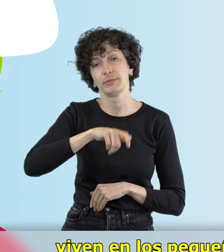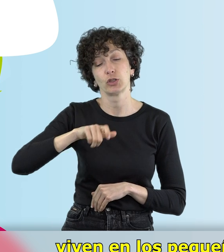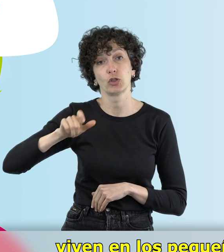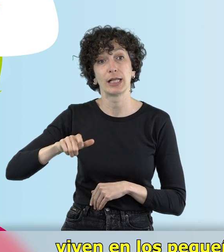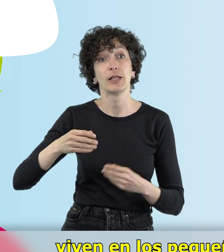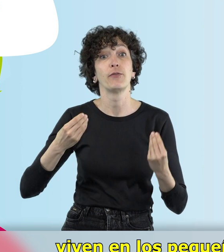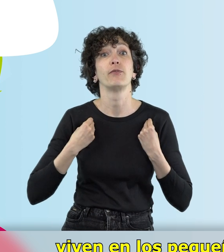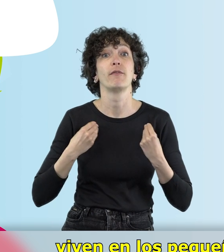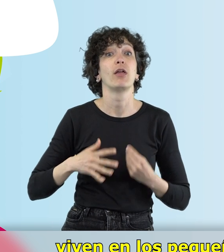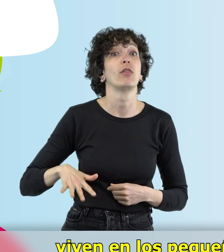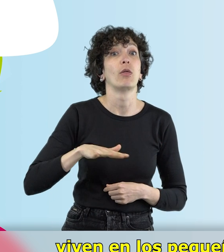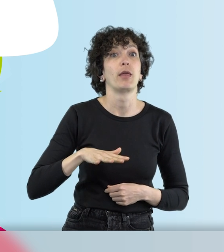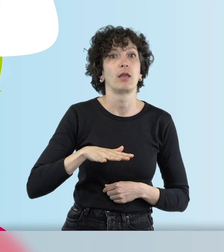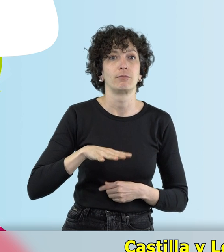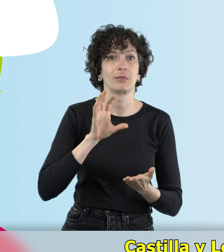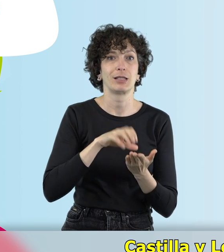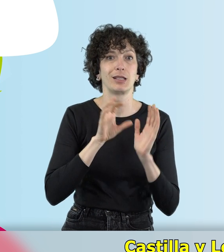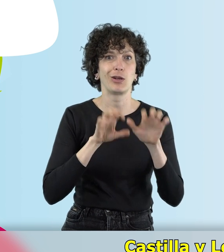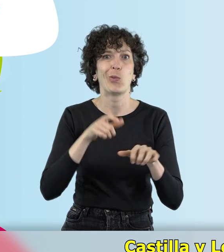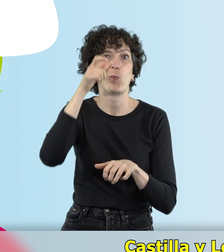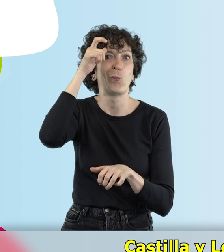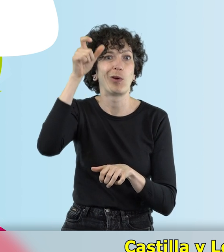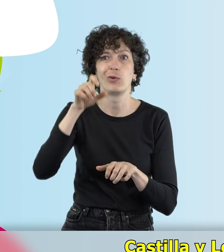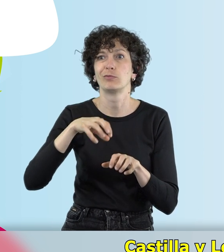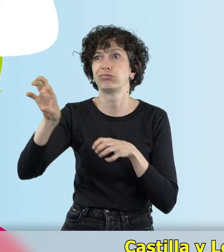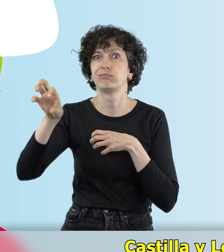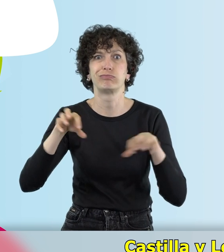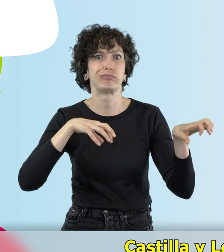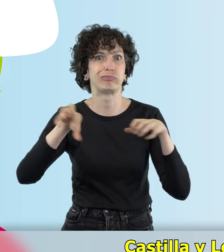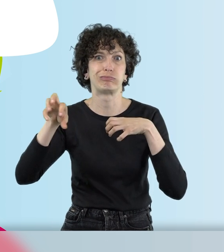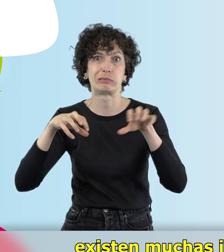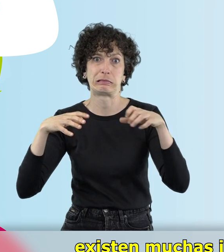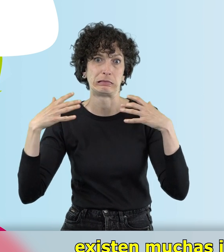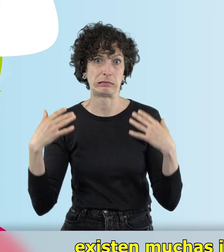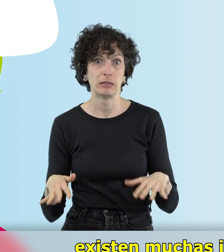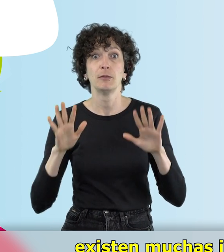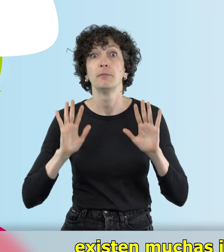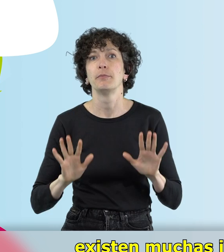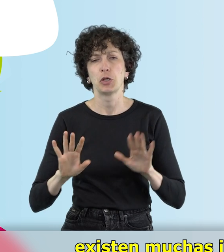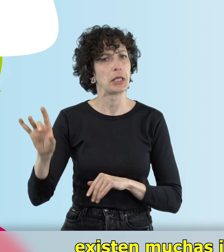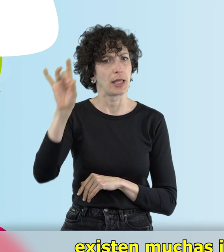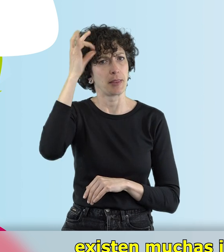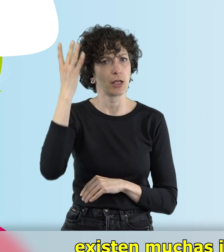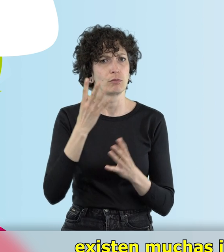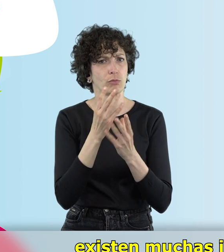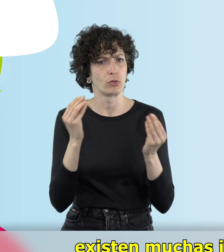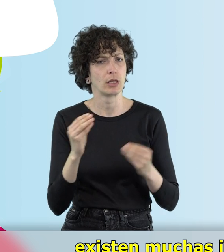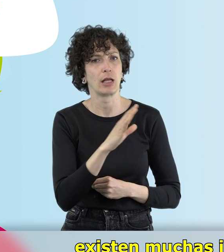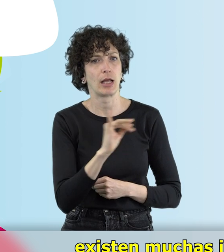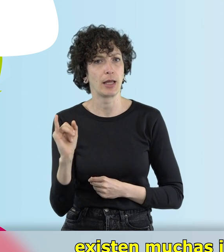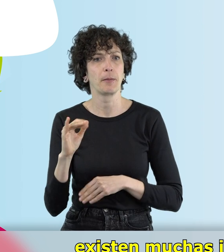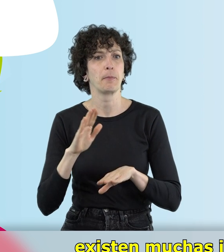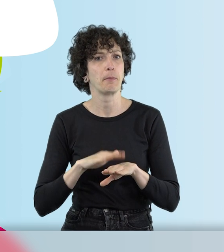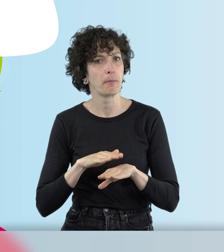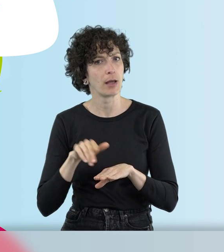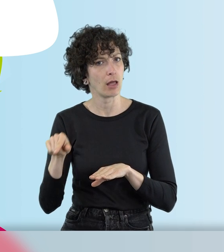que salpican nuestra comunidad, Castilla y León. Pero a pesar de ello, existen muchas iniciativas para poder